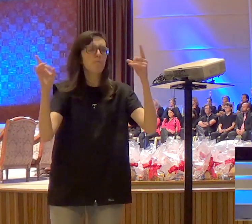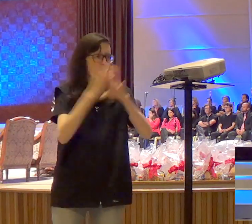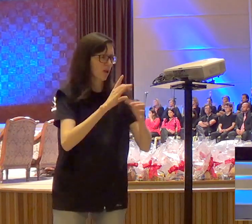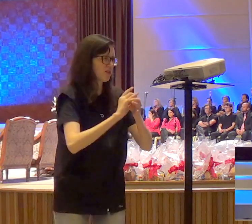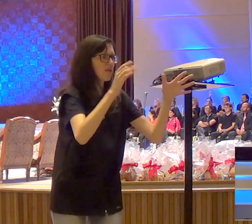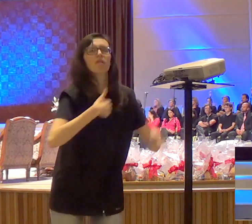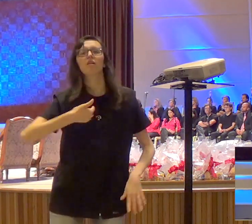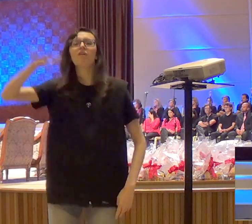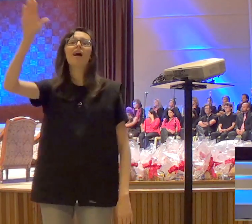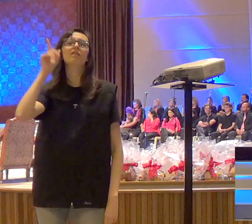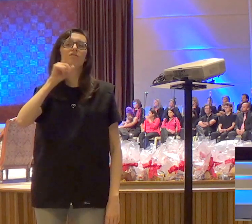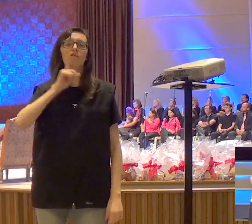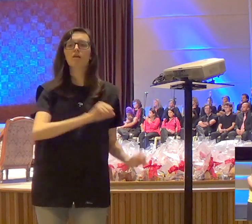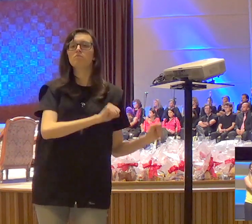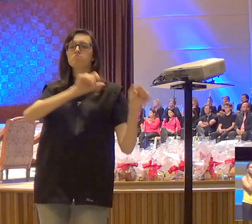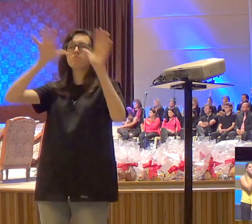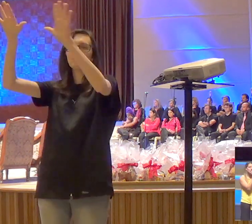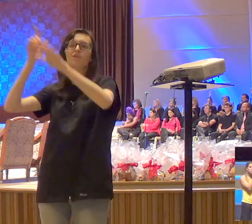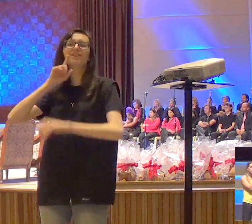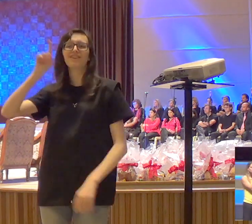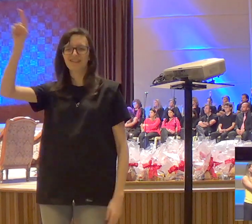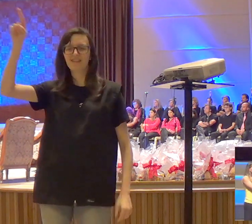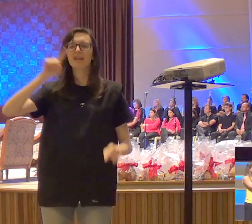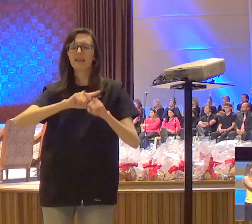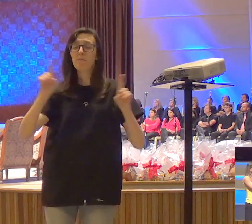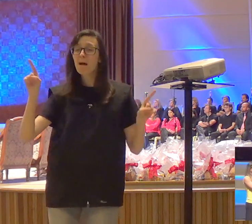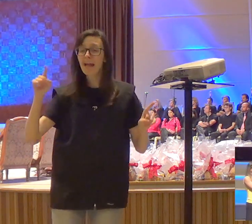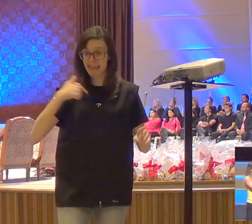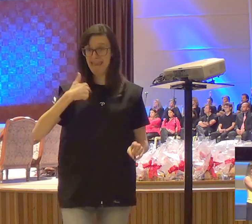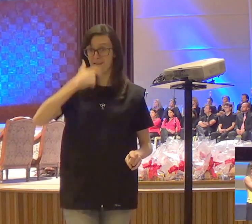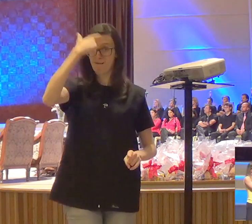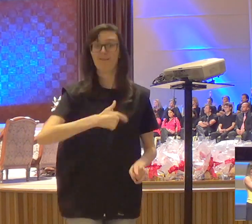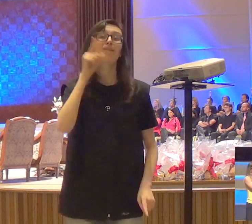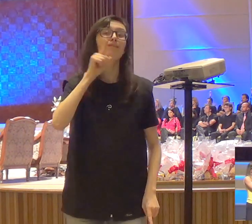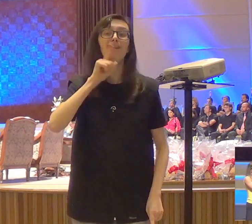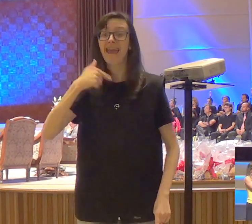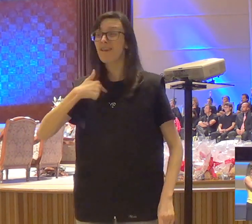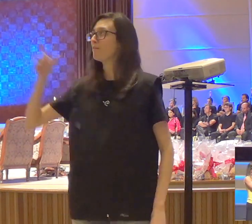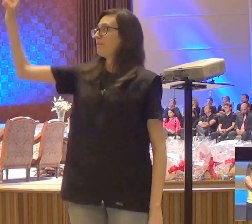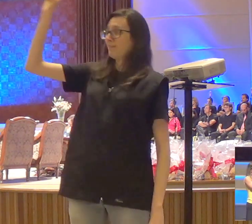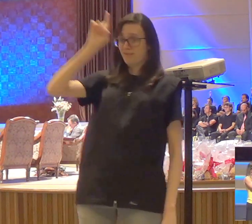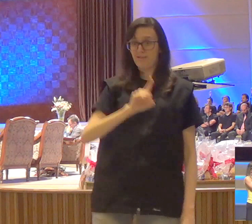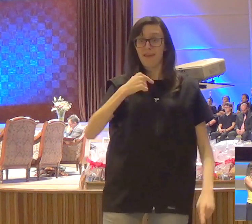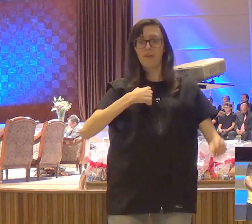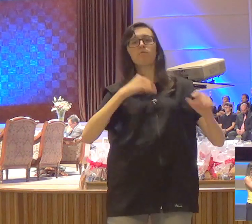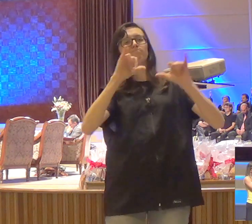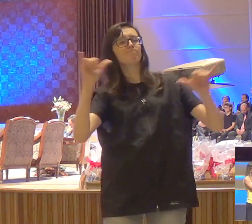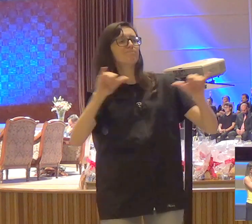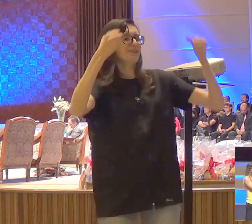estatística que nos deixa mais constrangidos sobre a prisão is that if you had a parent who went to prison, you